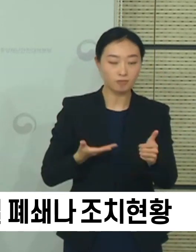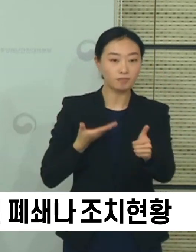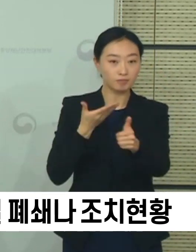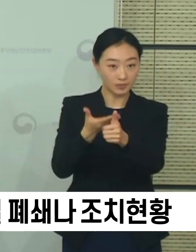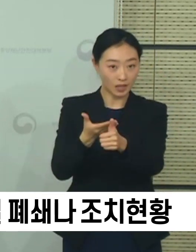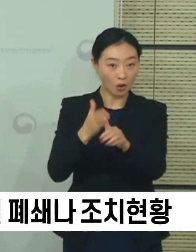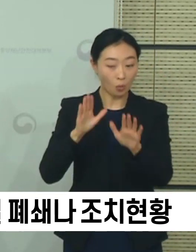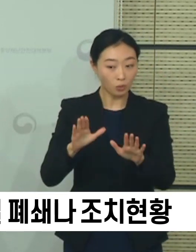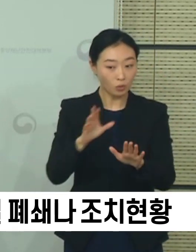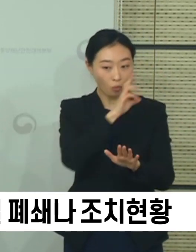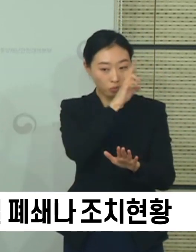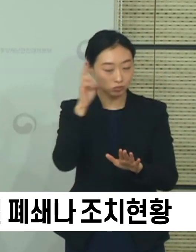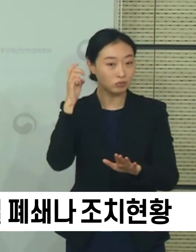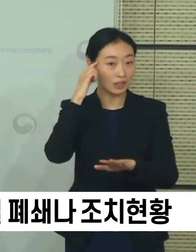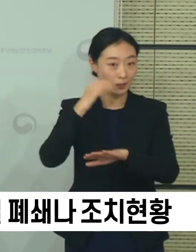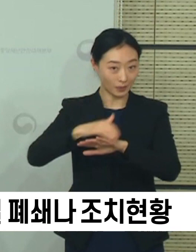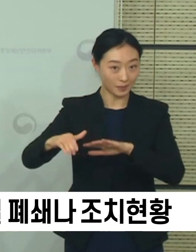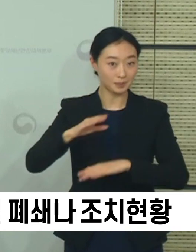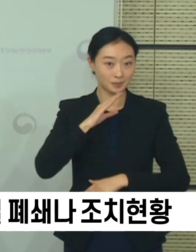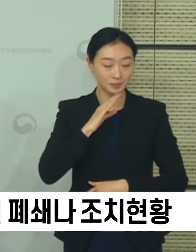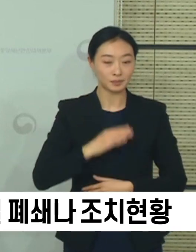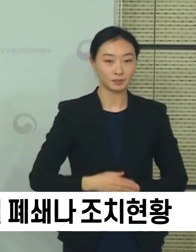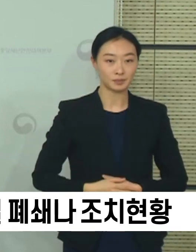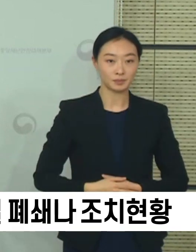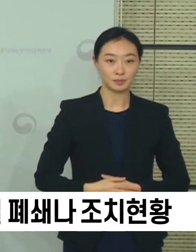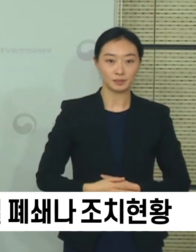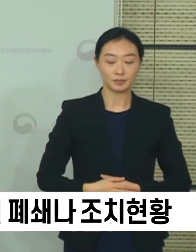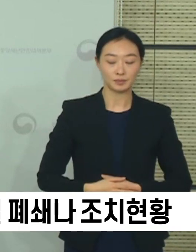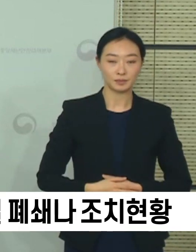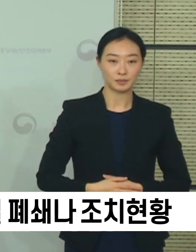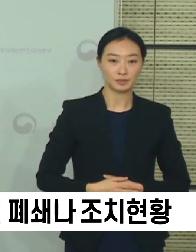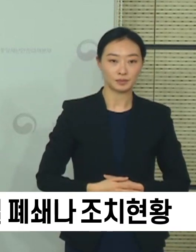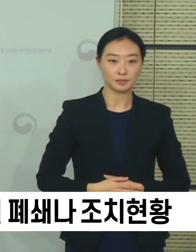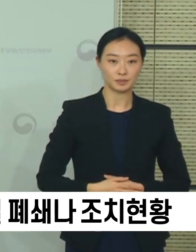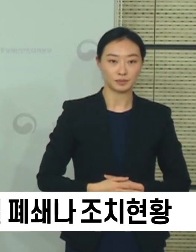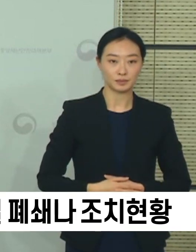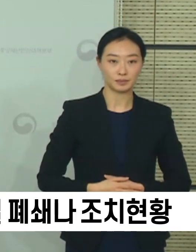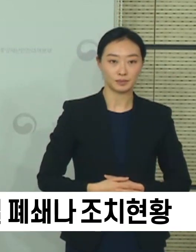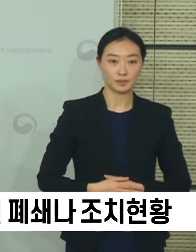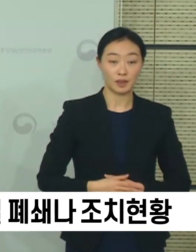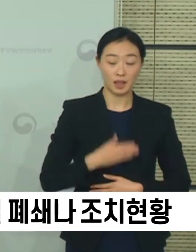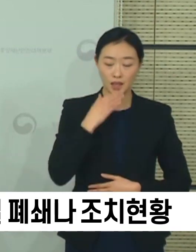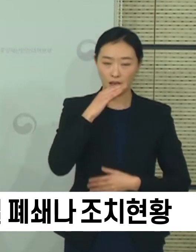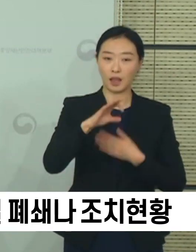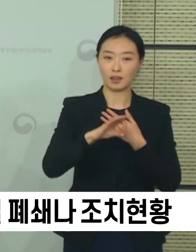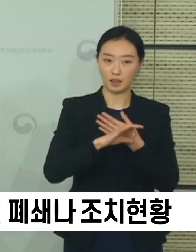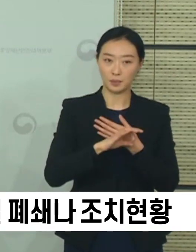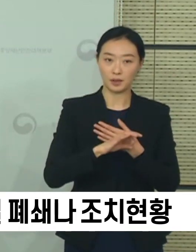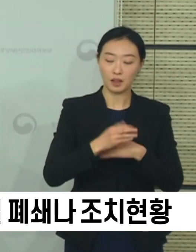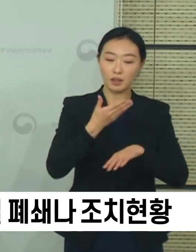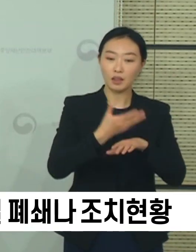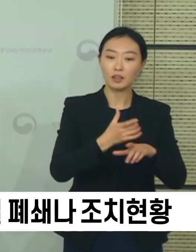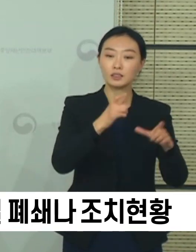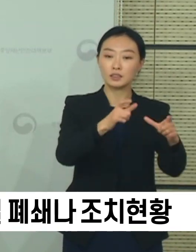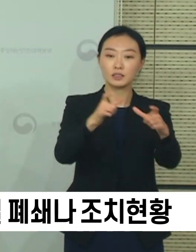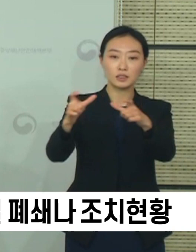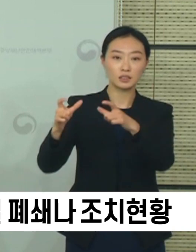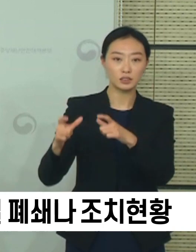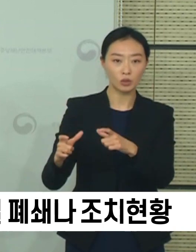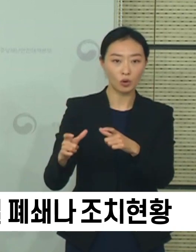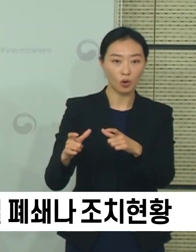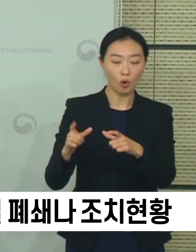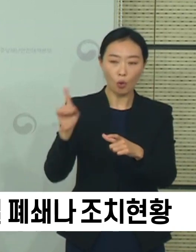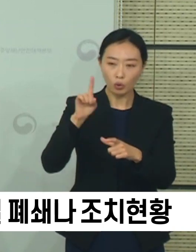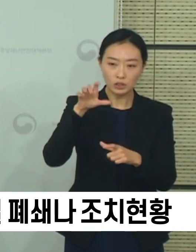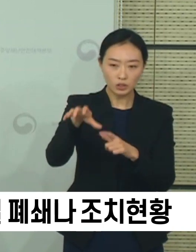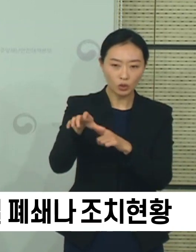보내드리는 조치를 오늘 중으로 시행을 합니다. 아까 상세히 설명을 드렸듯이 그 가능하다면 그 다른 지역이 이게 어느 지역이 좀